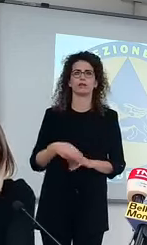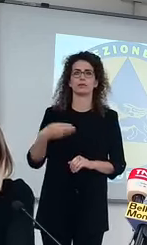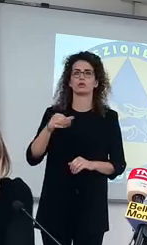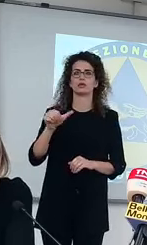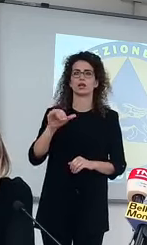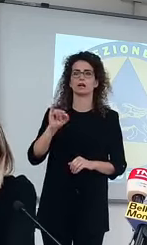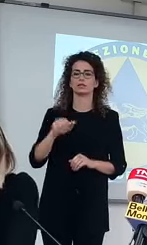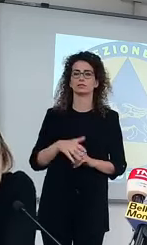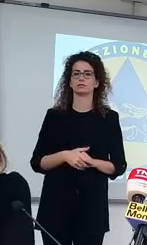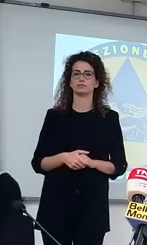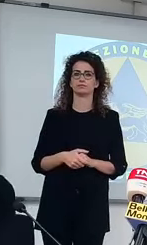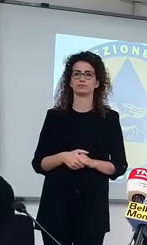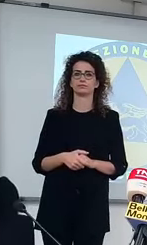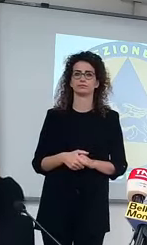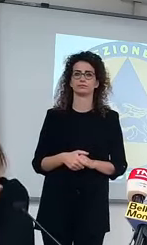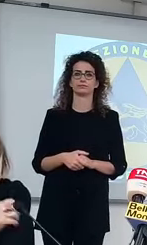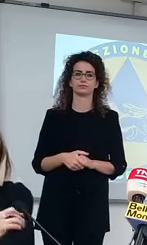Moscati.